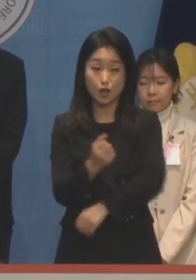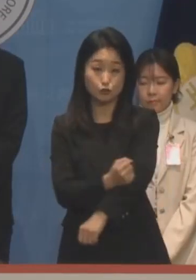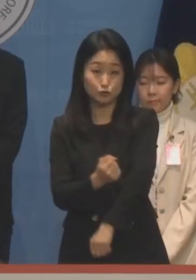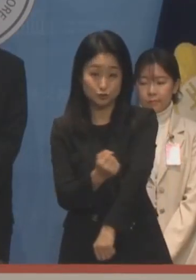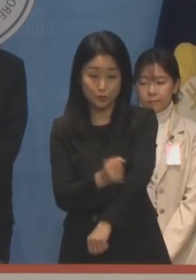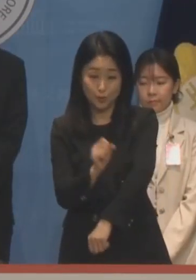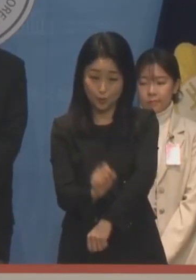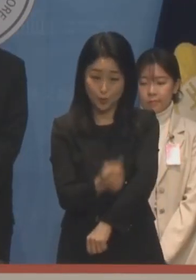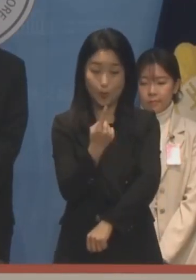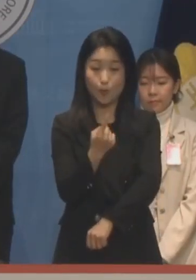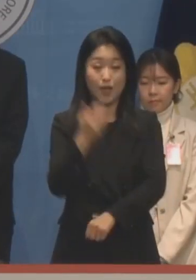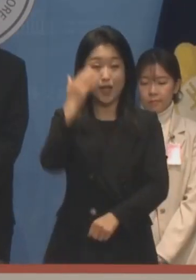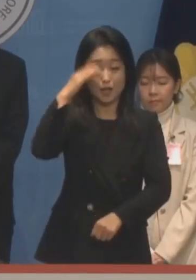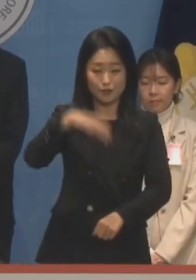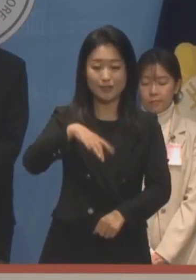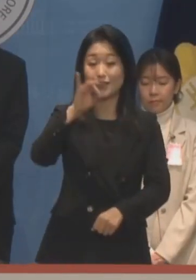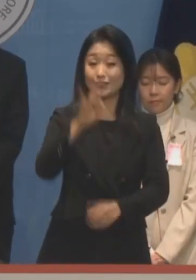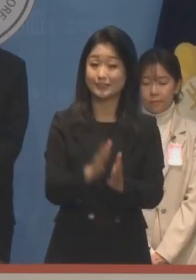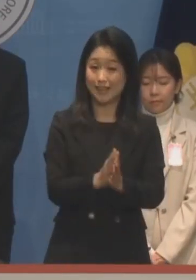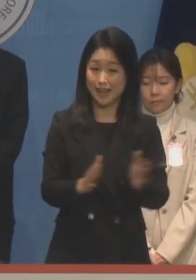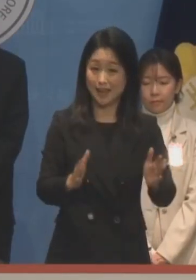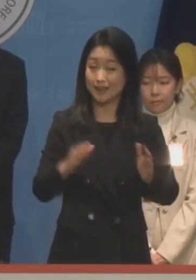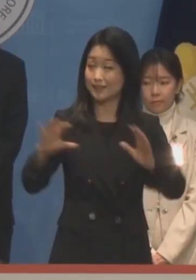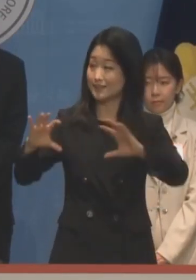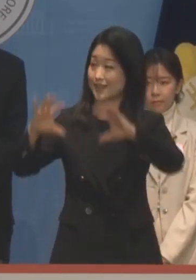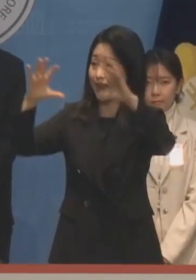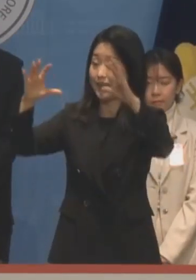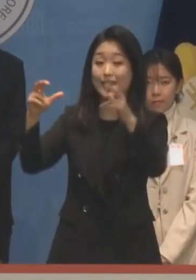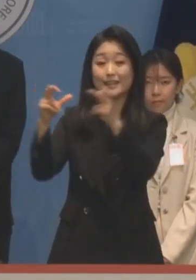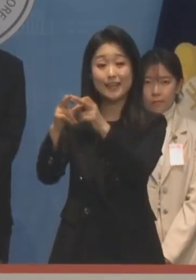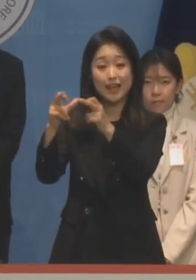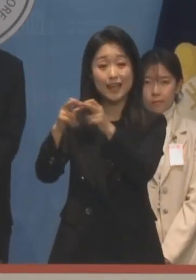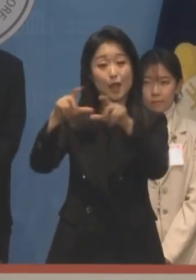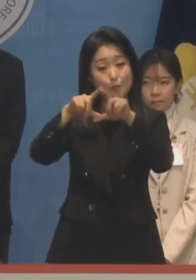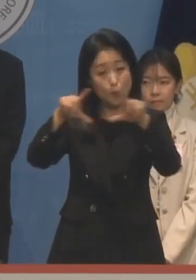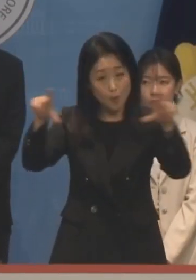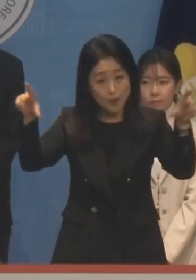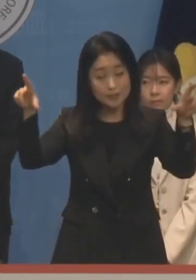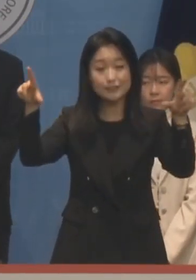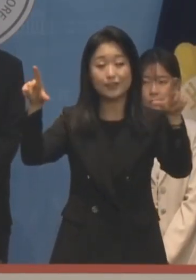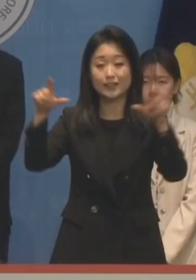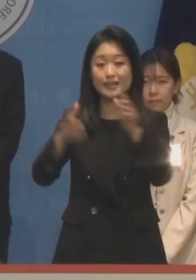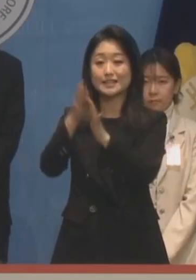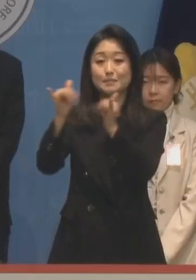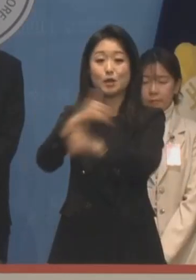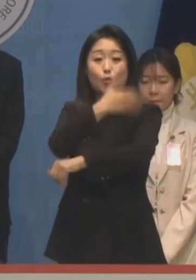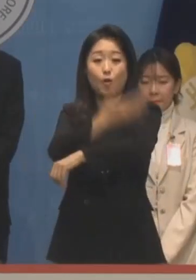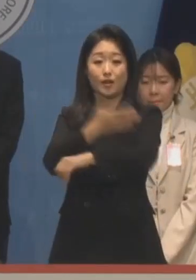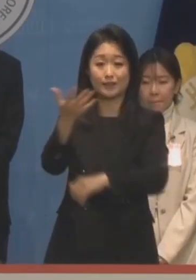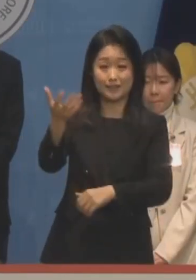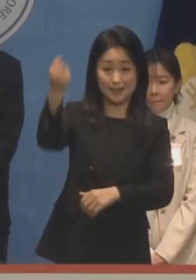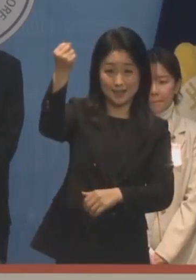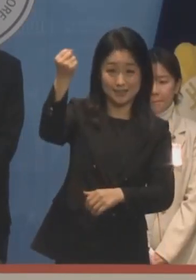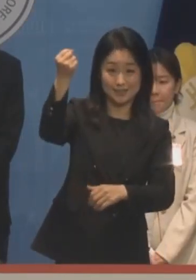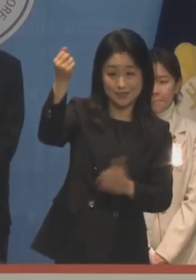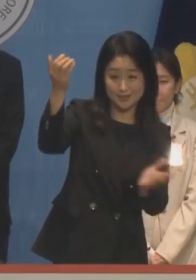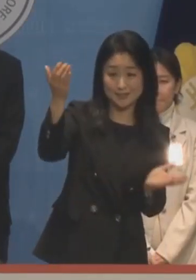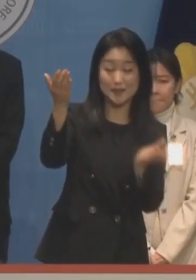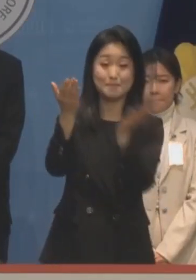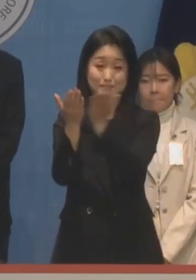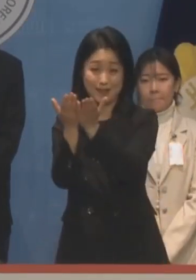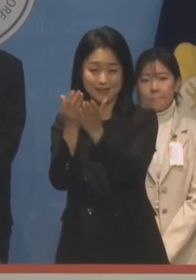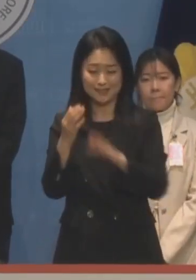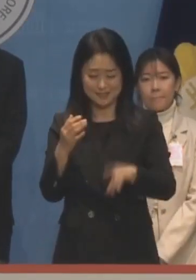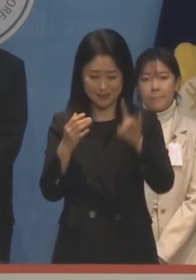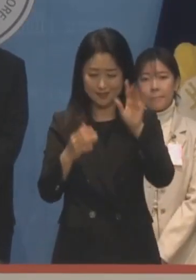대한민국에서 시작이지만 전 세계 장애인들의 보편적 시민권을 찾아가는 첫